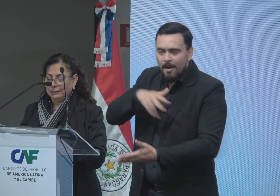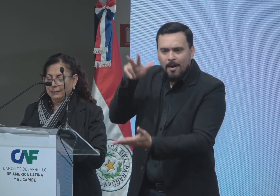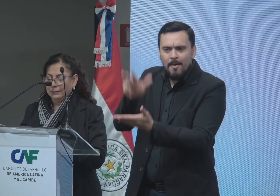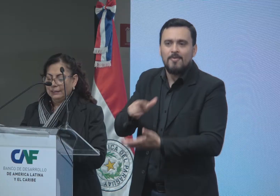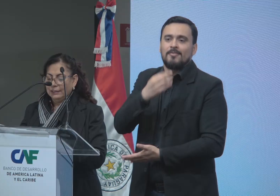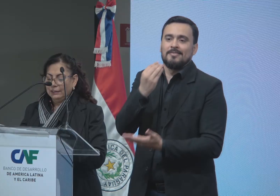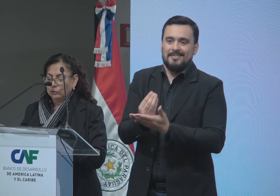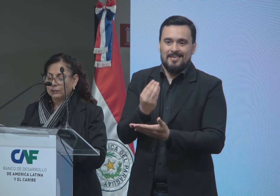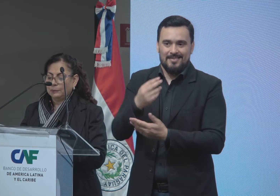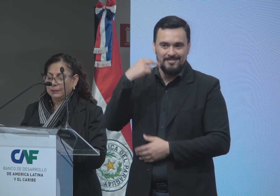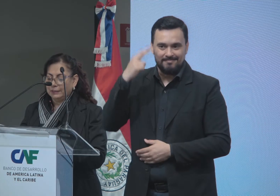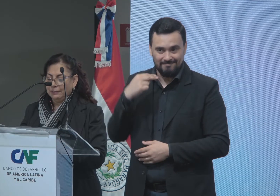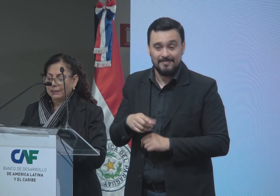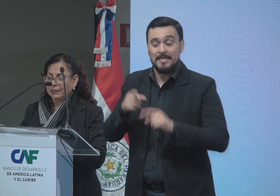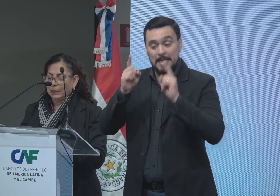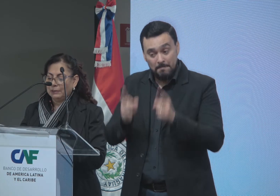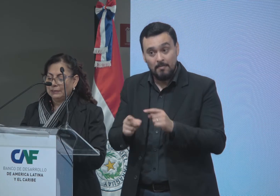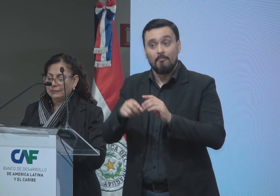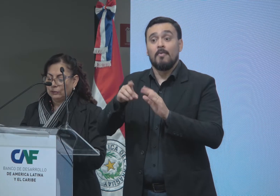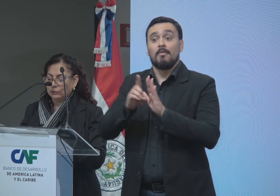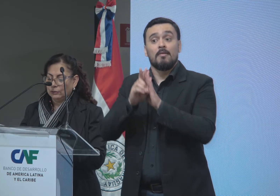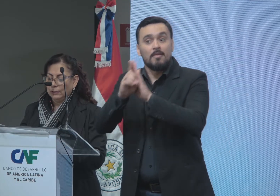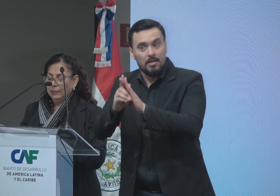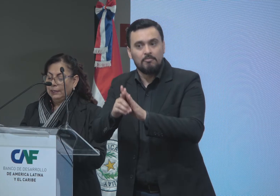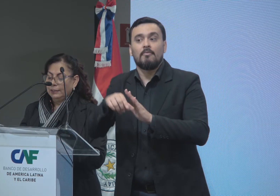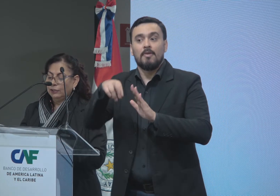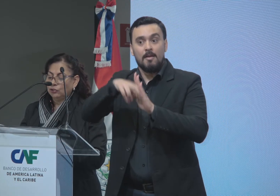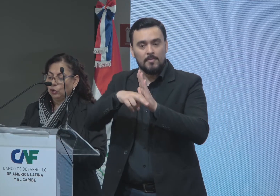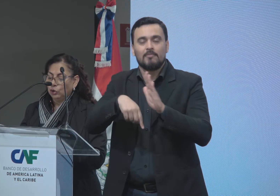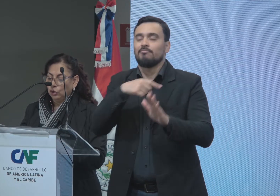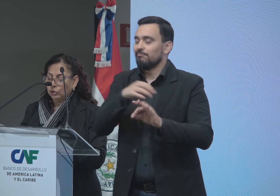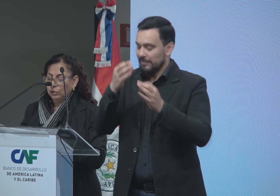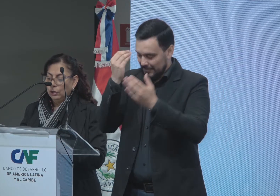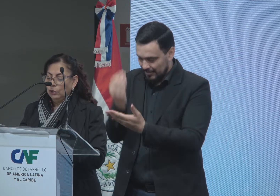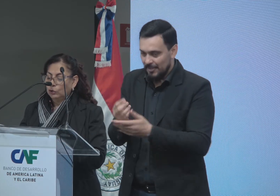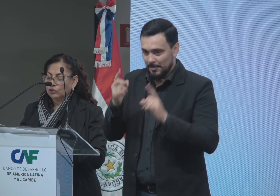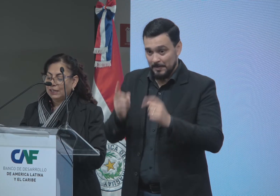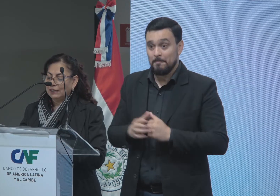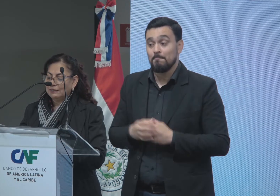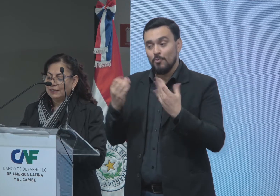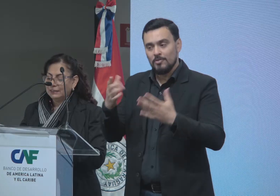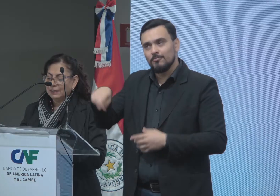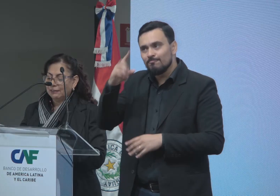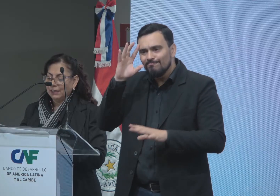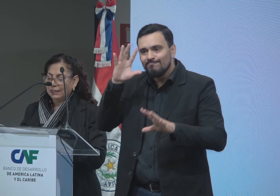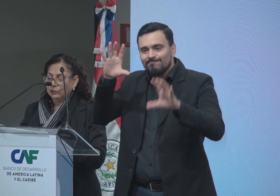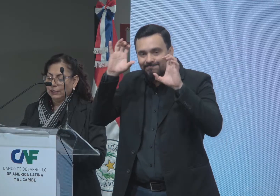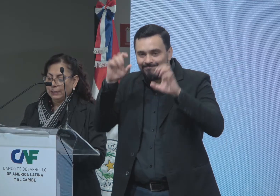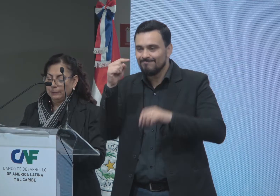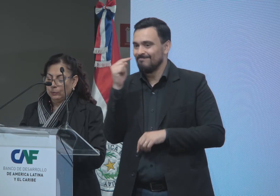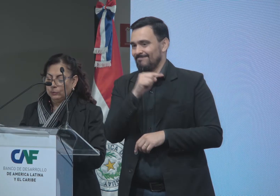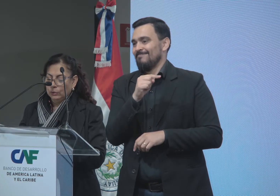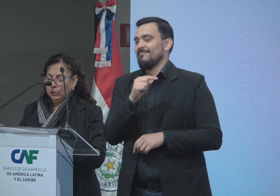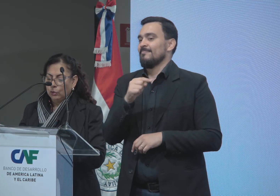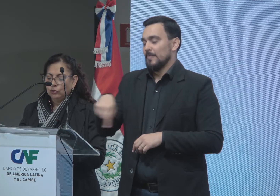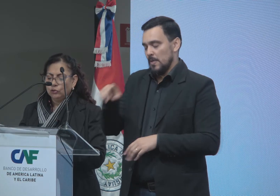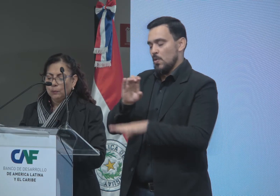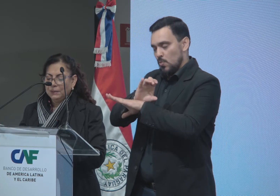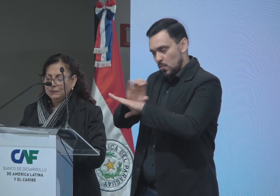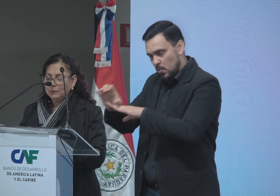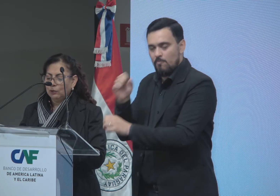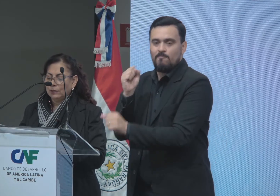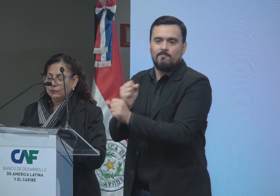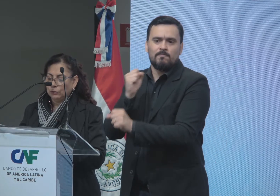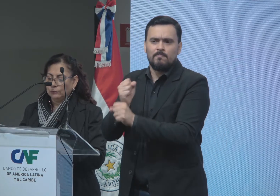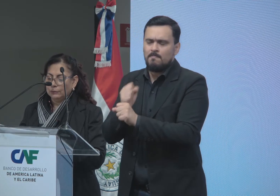6.530 y su respectiva reglamentación. Y en su honor nos queda seguir trabajando en equipo, con su